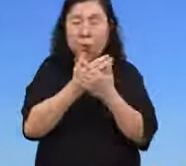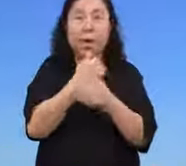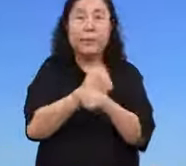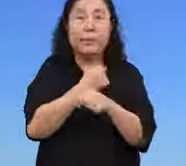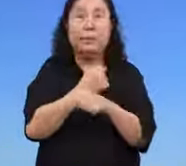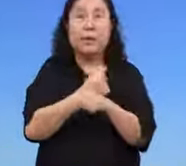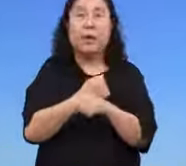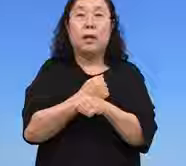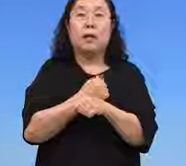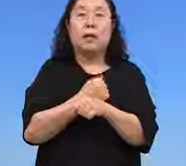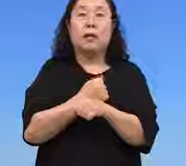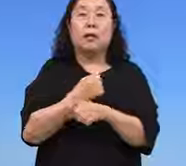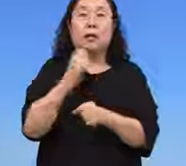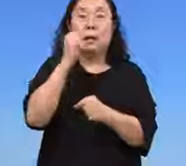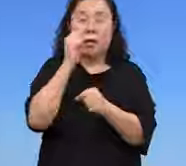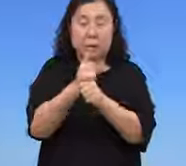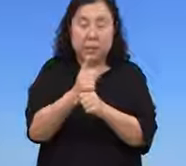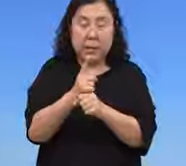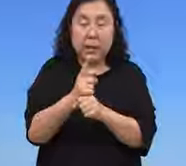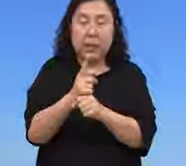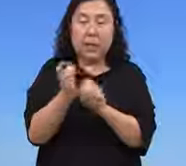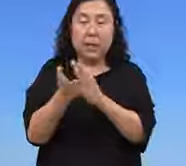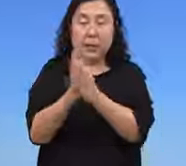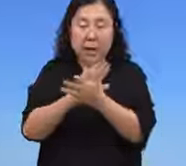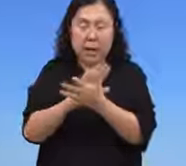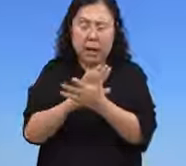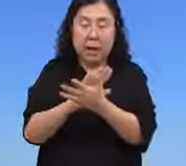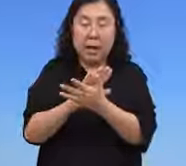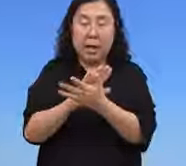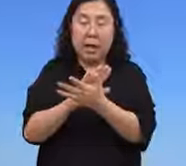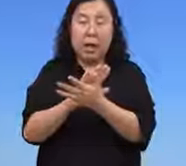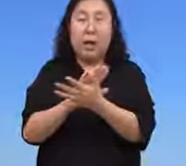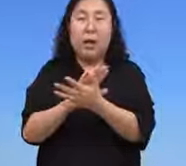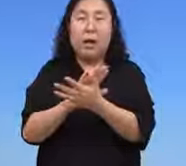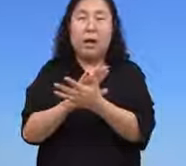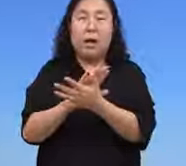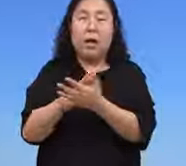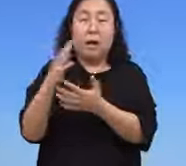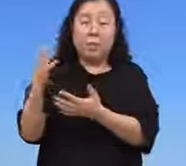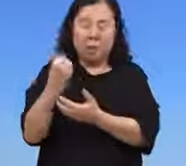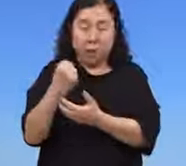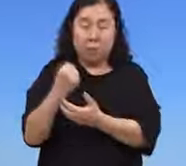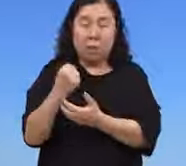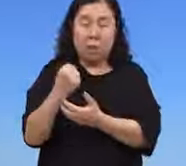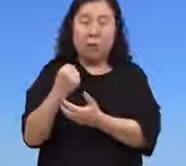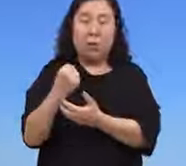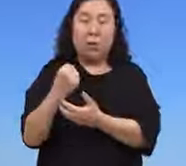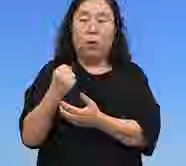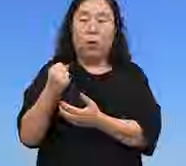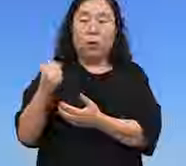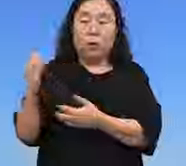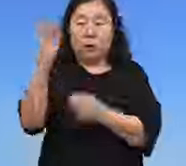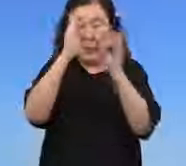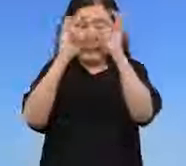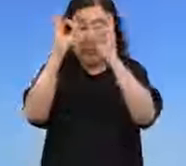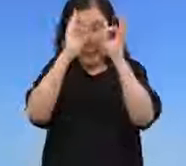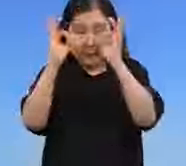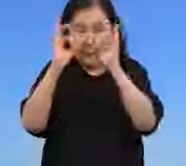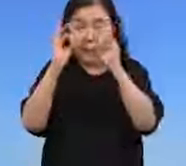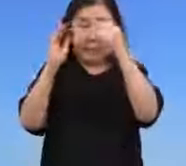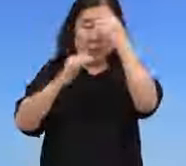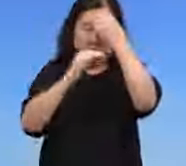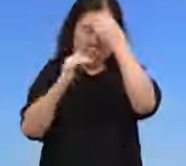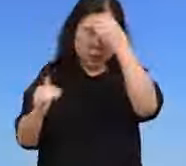사실이지만, 그래서 이미 변화받고 교회 안으로 들어온 수많은 되찾은 성도들을